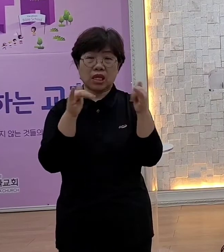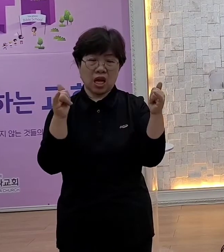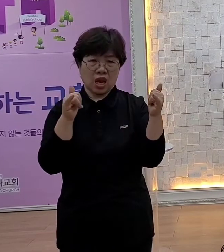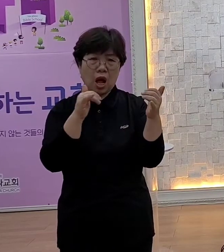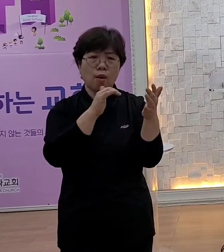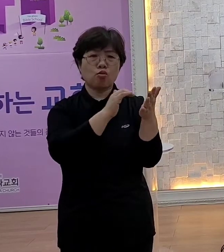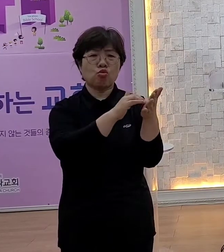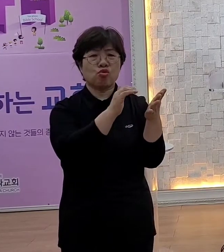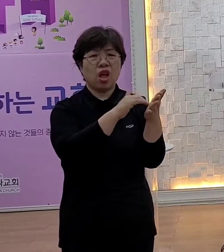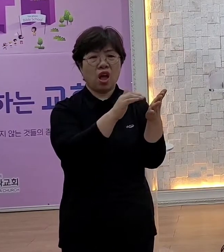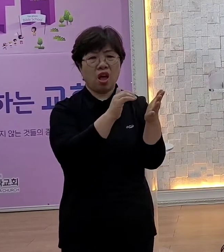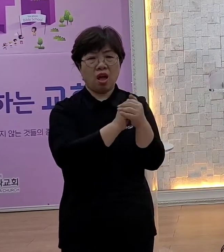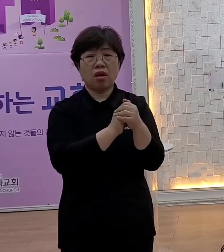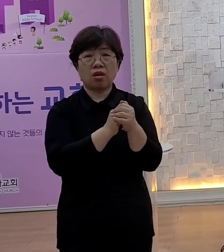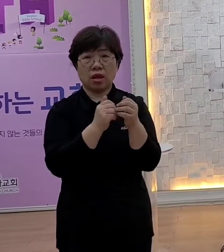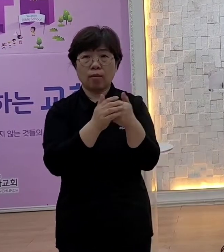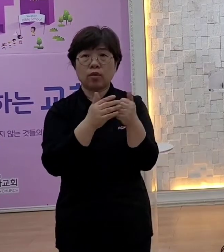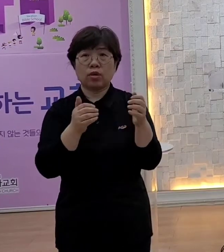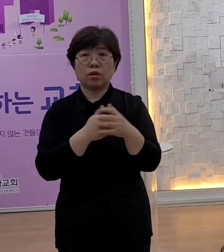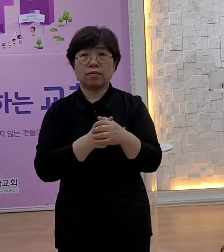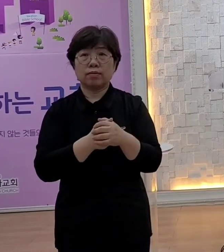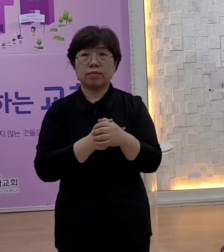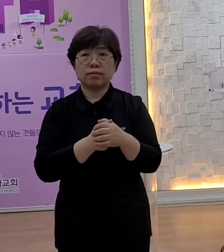사람 숫자랍니다. 사람 숫자.